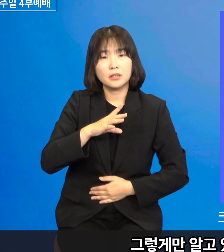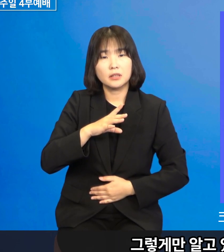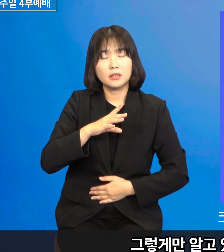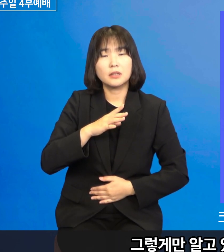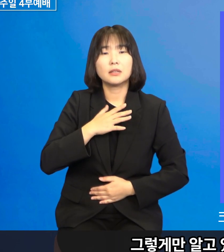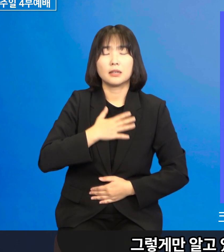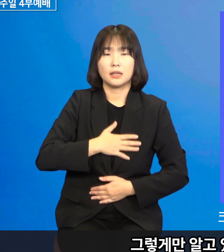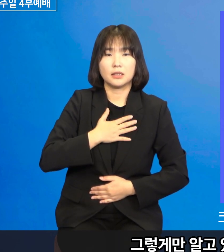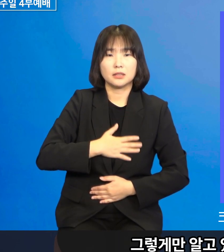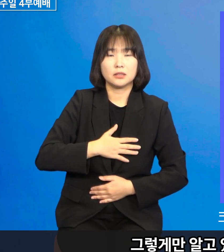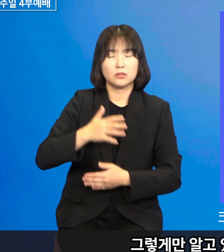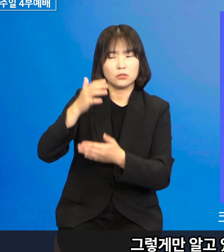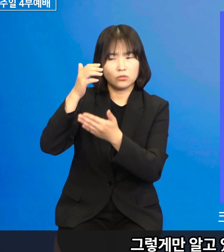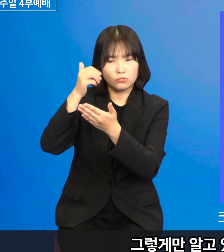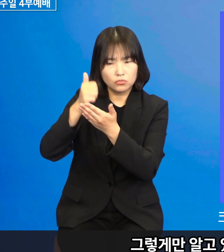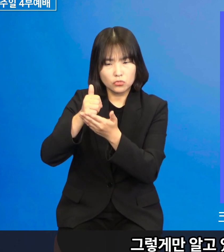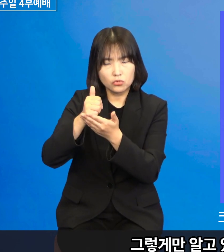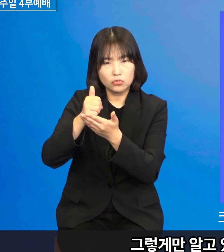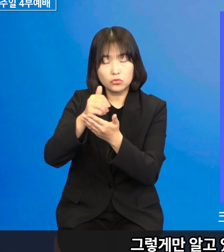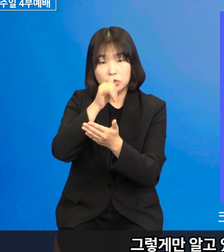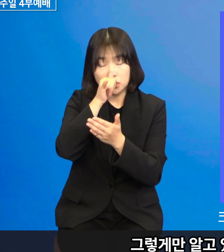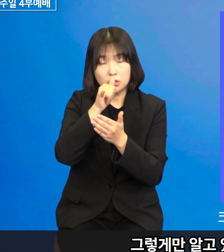그렇게만 알고 있는 분이 계시다면,